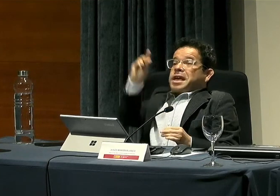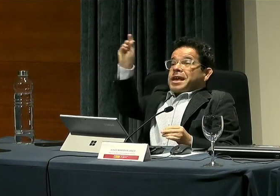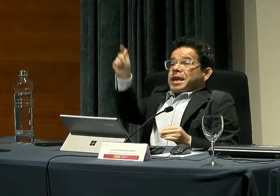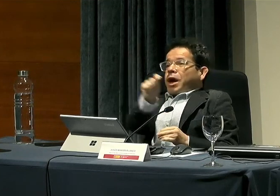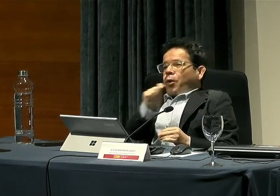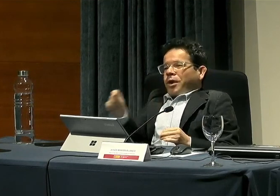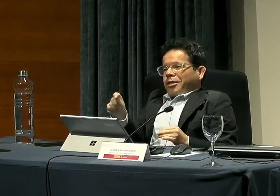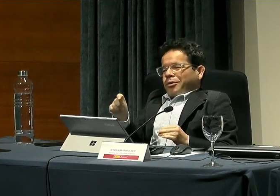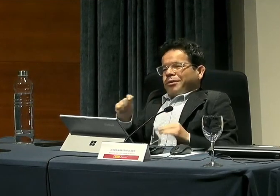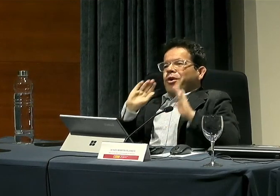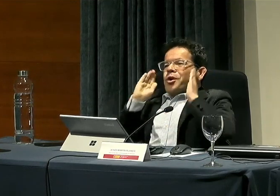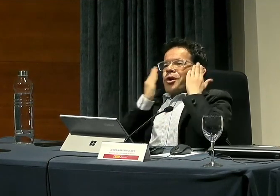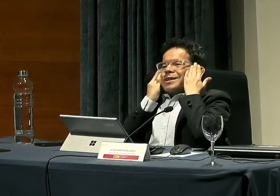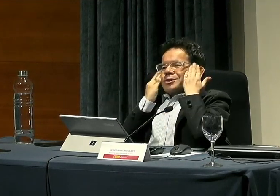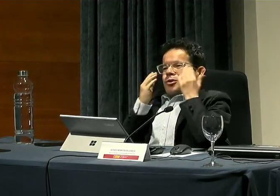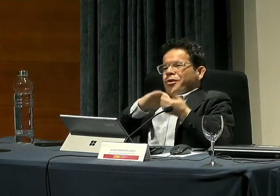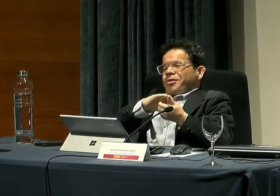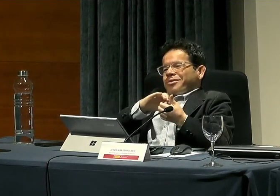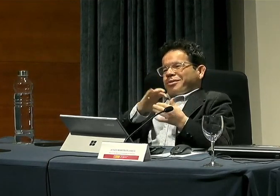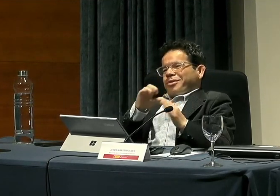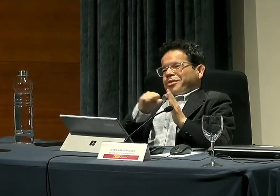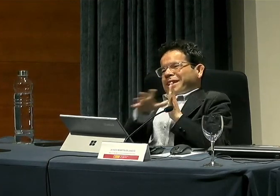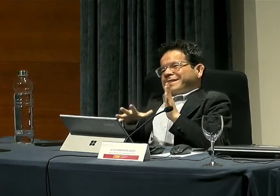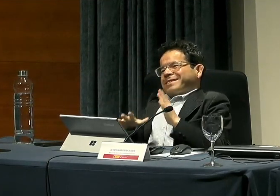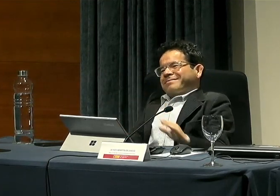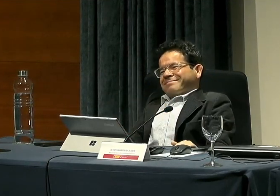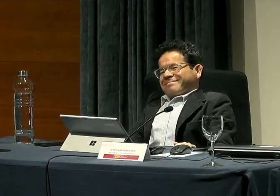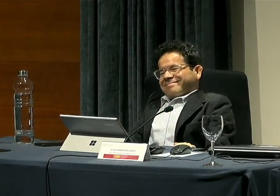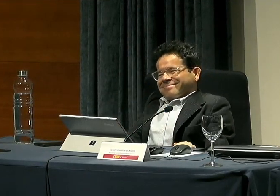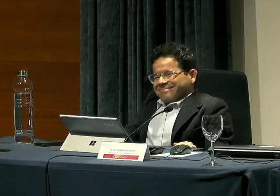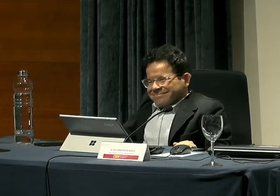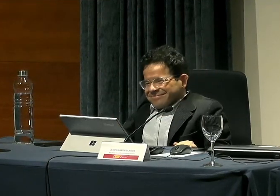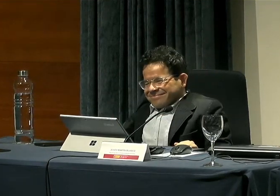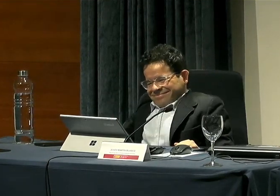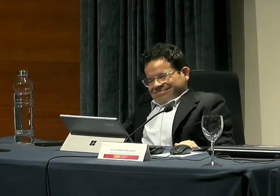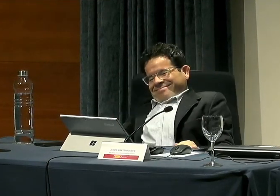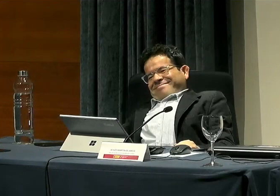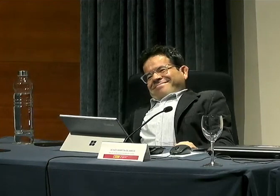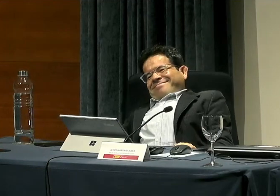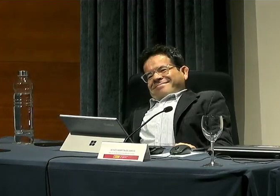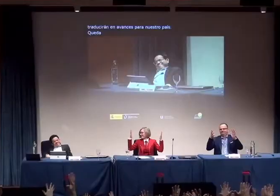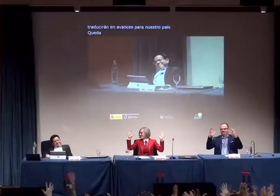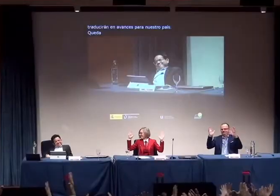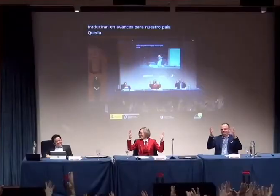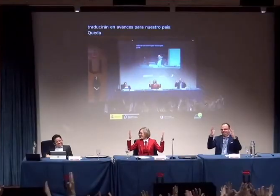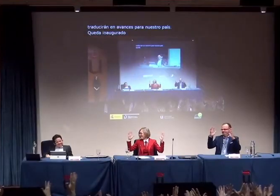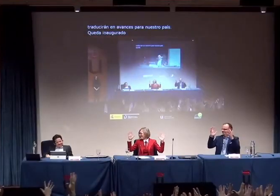nuestro país. Queda inaugurado este Congreso del CENENSE.